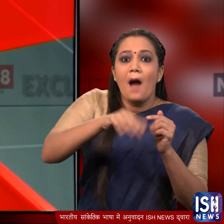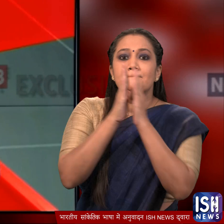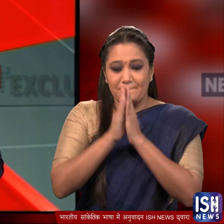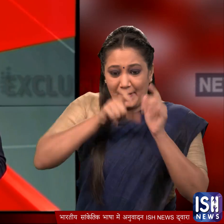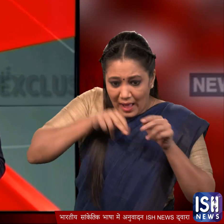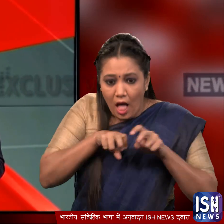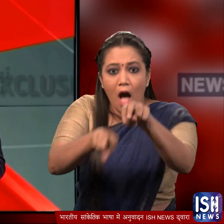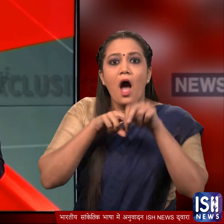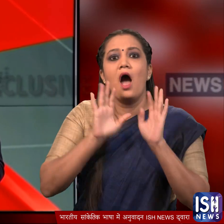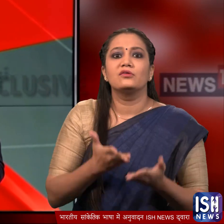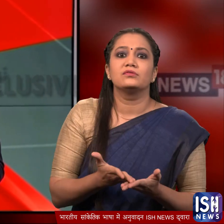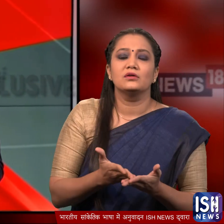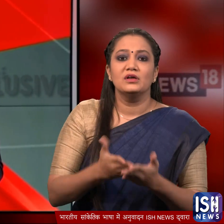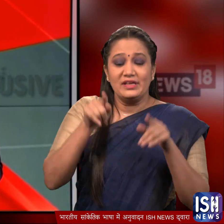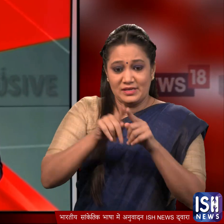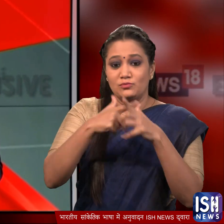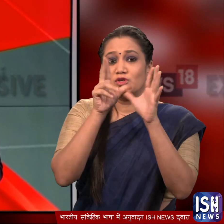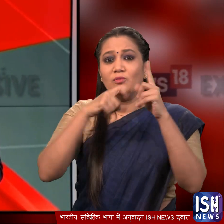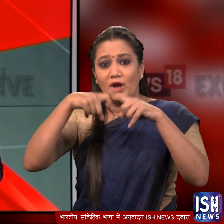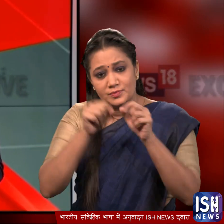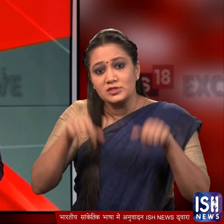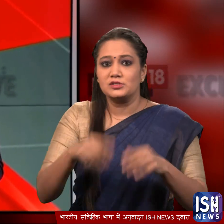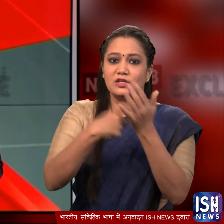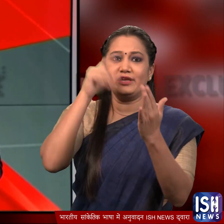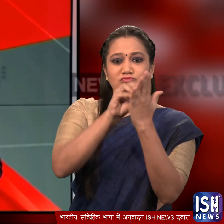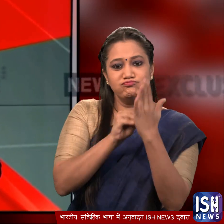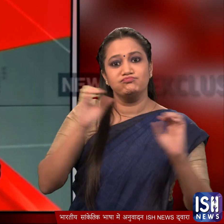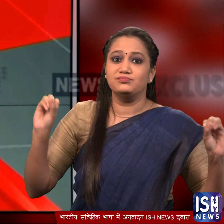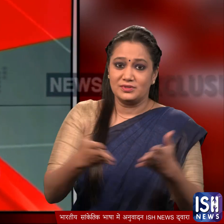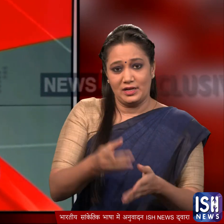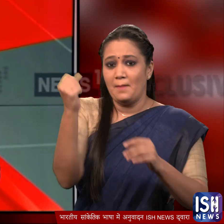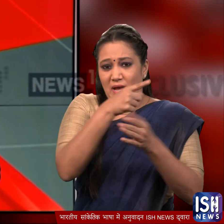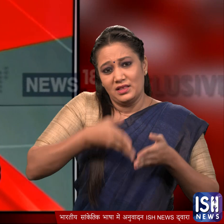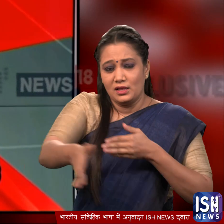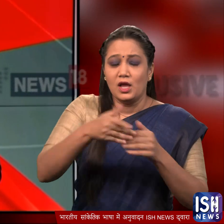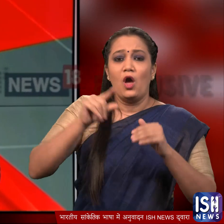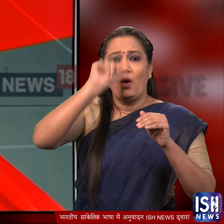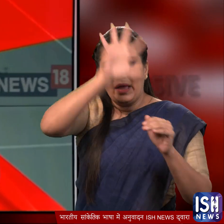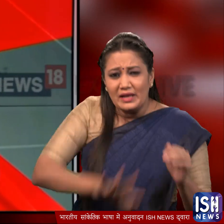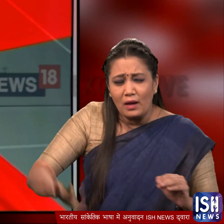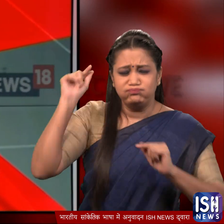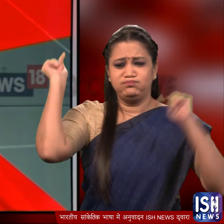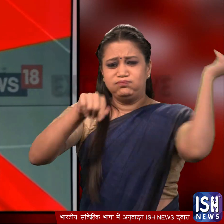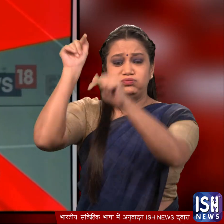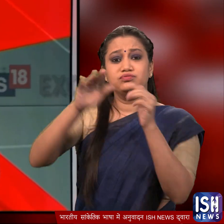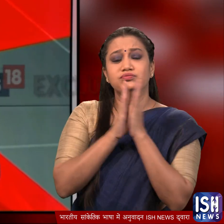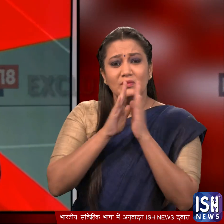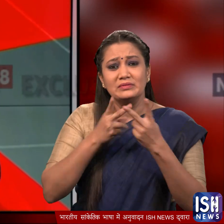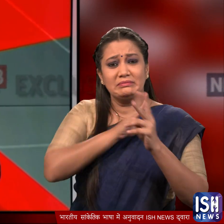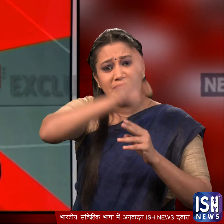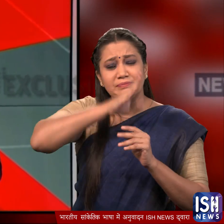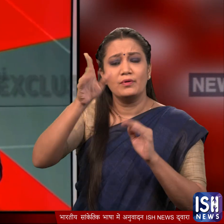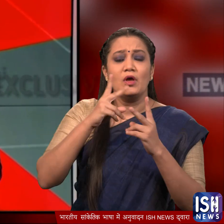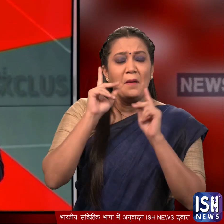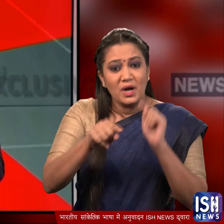सबसे ज्यादा जरूरी है। जम्मू कश्मीर में इसी महीने अमरनाथ यात्रा के लिए रजिस्ट्रेशन शुरू होने की उम्मीद है। देश भर से आने वाले श्रद्धालुओं की